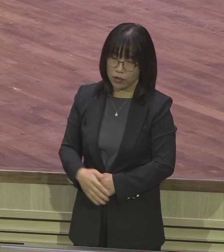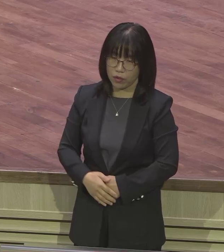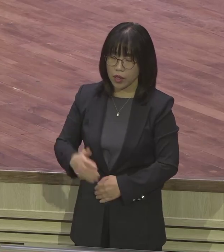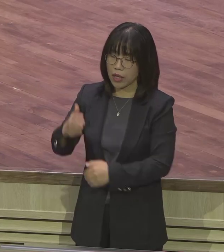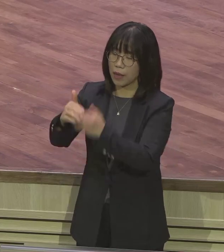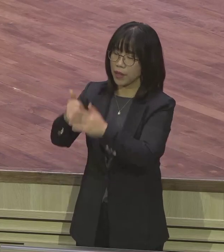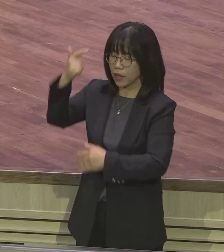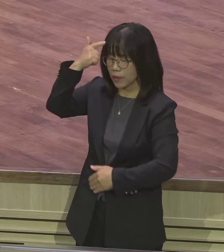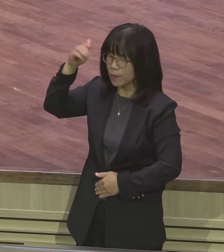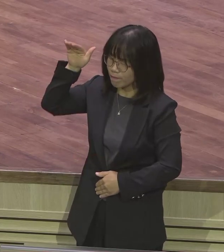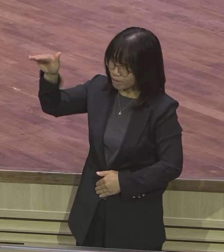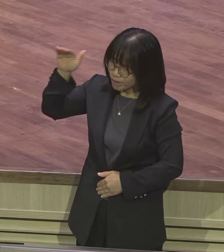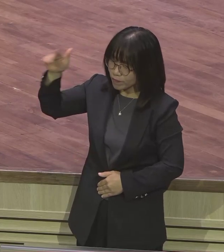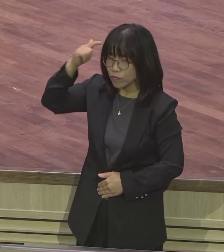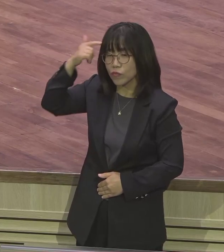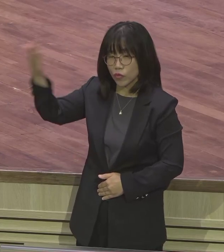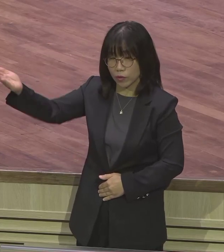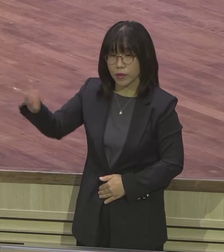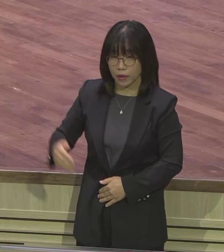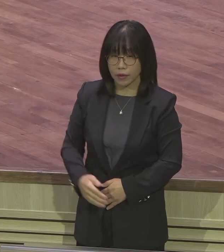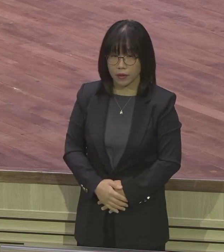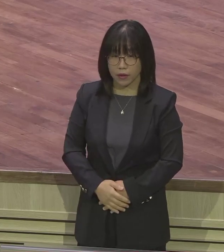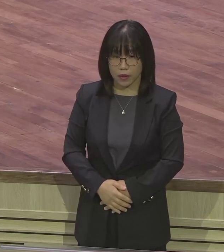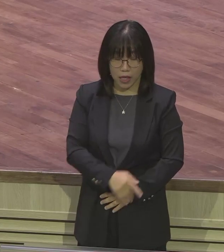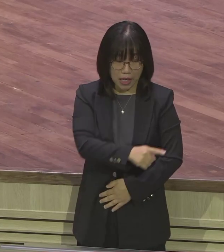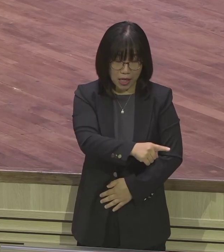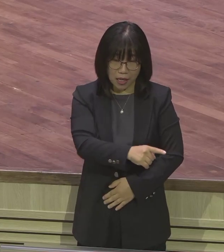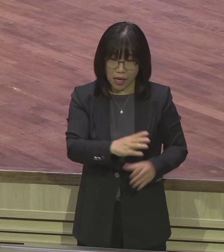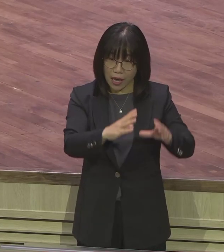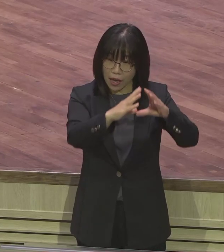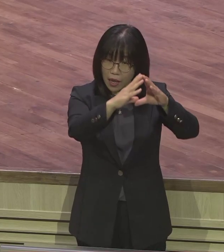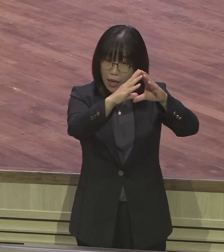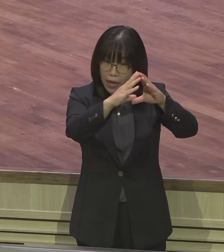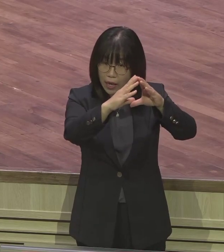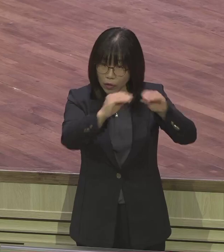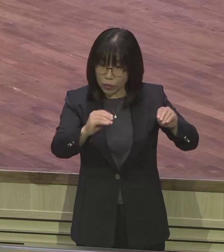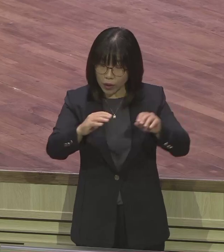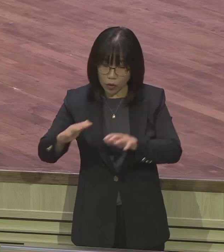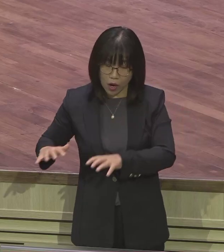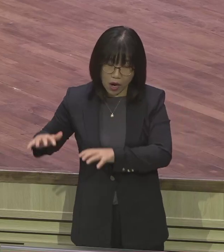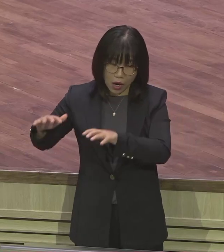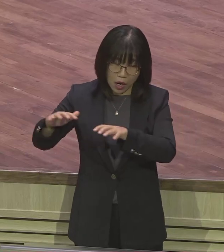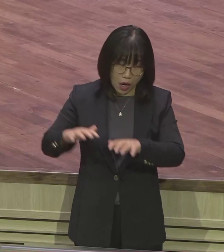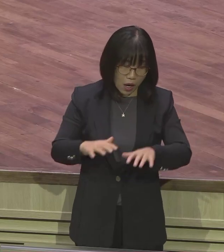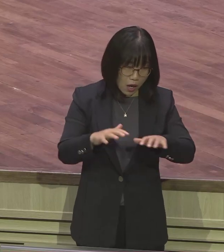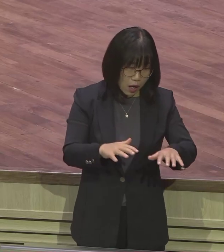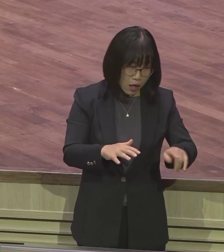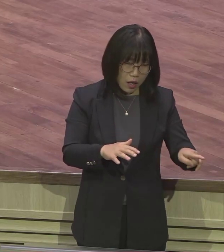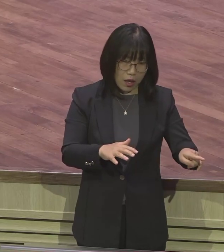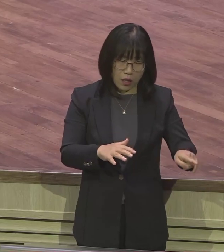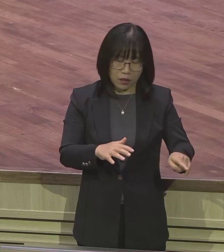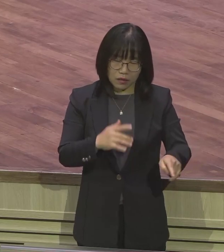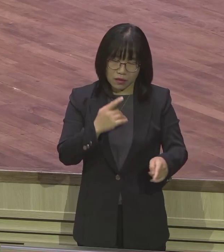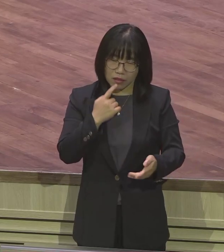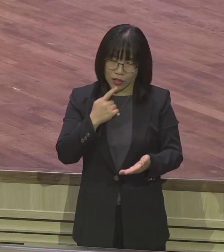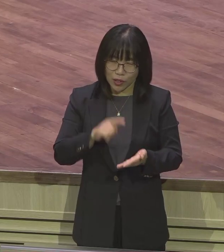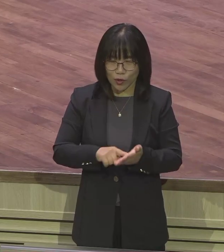질문한 것입니다. 사실 애굽으로 내려가는 거 그거 쉽게 결정할 문제가 아니에요.